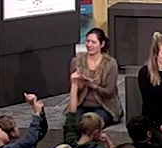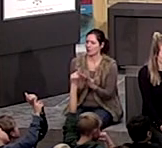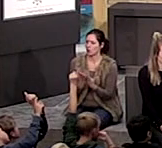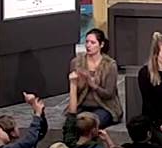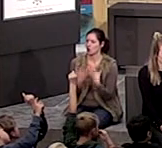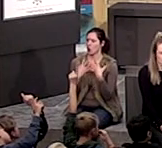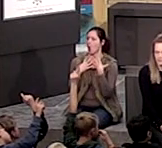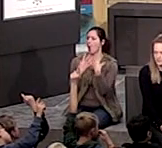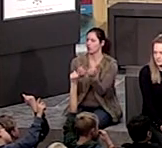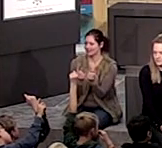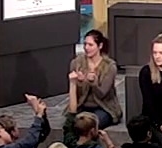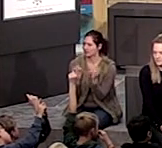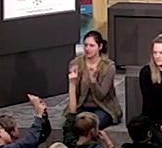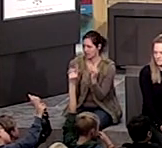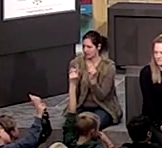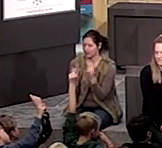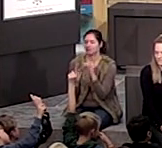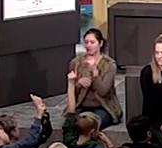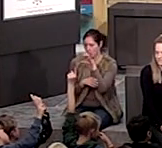veroveren. Dat zijn films.